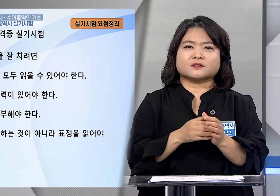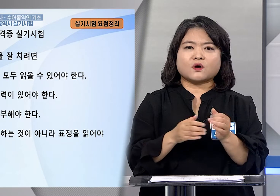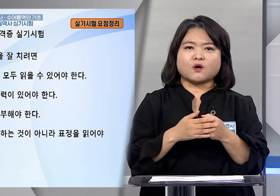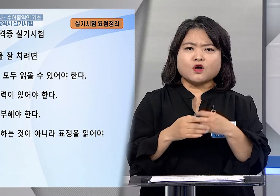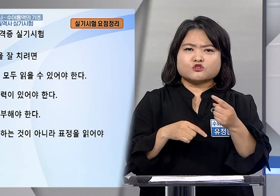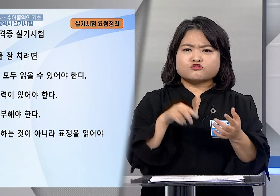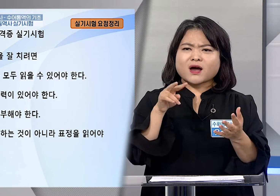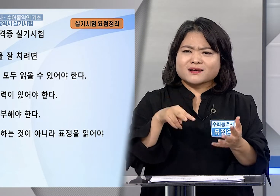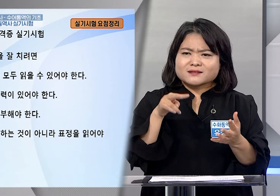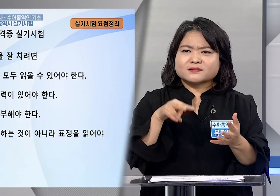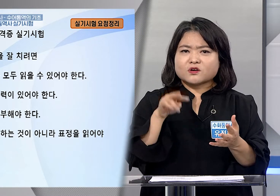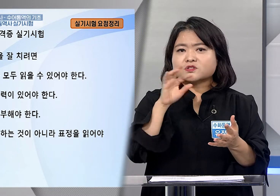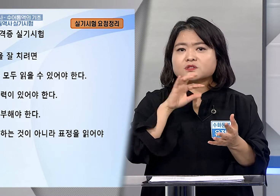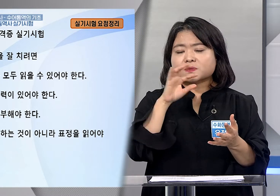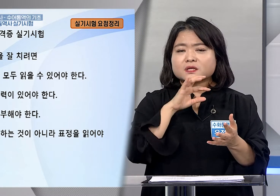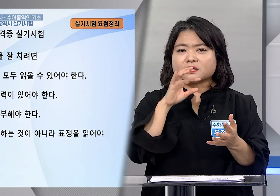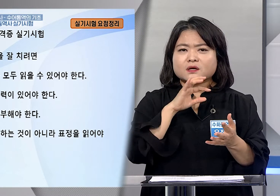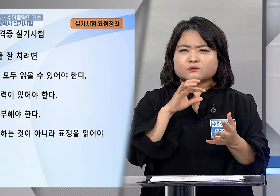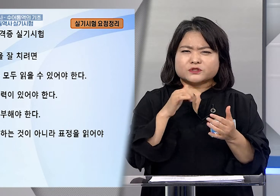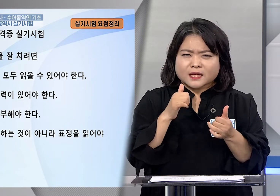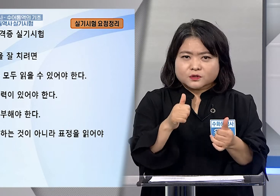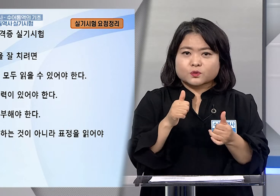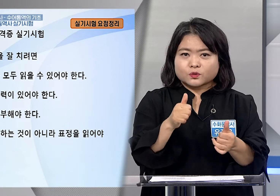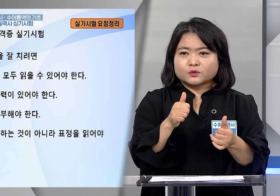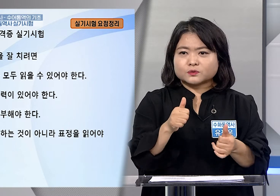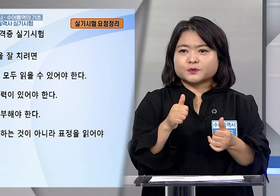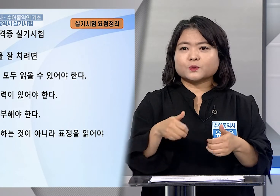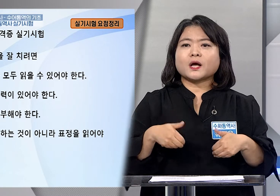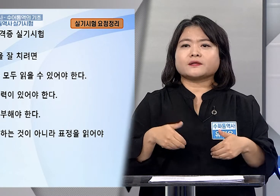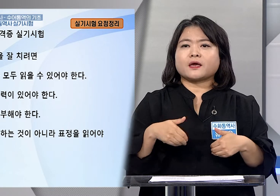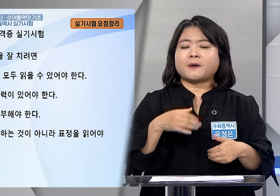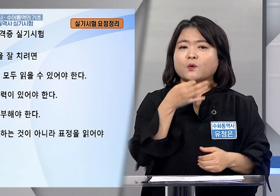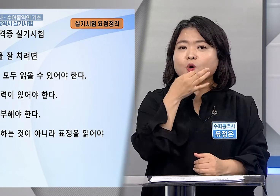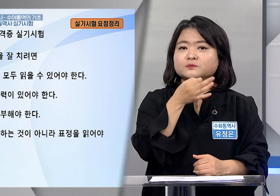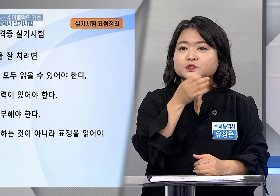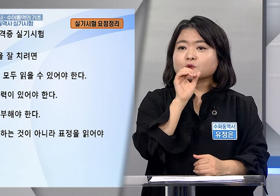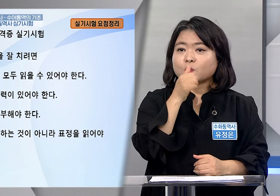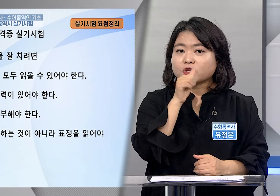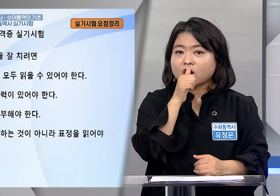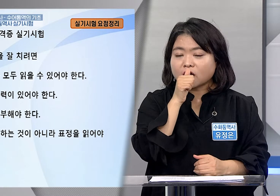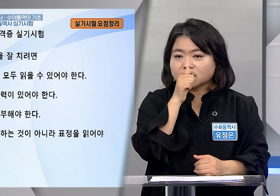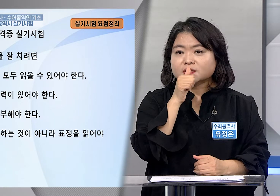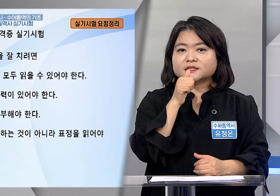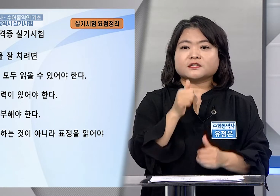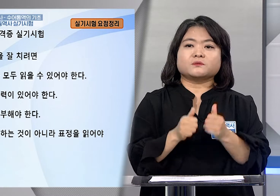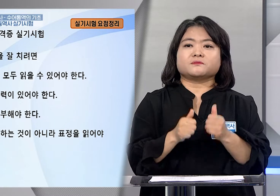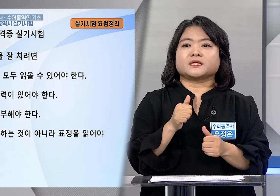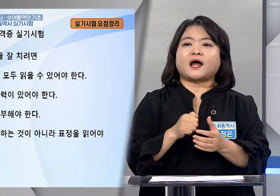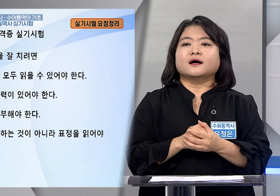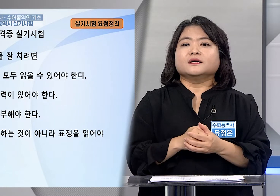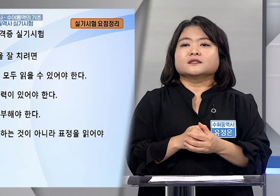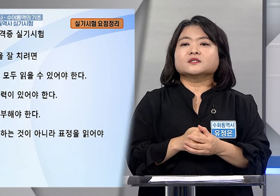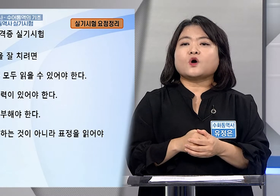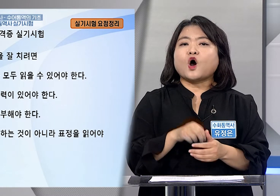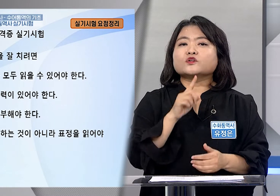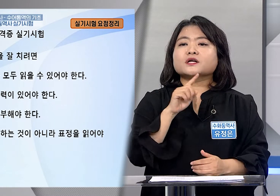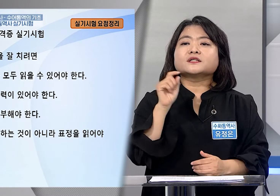그래서 수어 읽는 연습이 부단히도 필요한 게 바로 음성 통역 시험입니다. 그리고 그래서